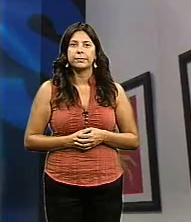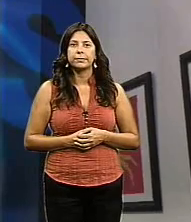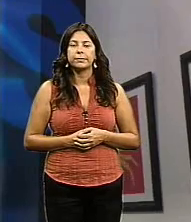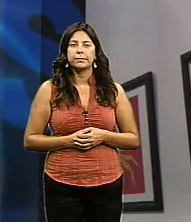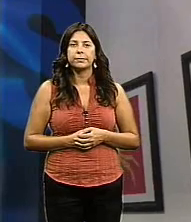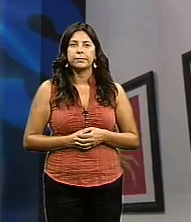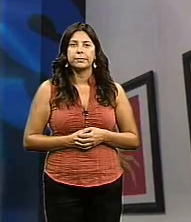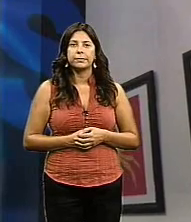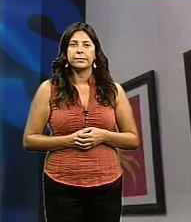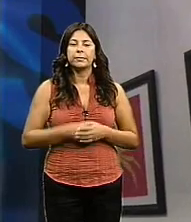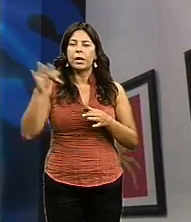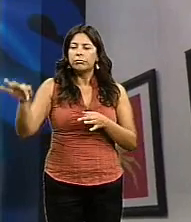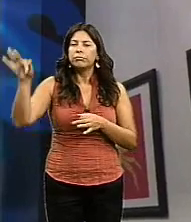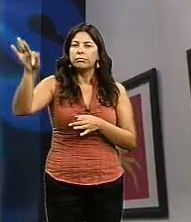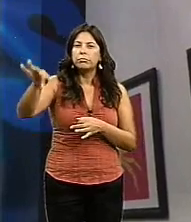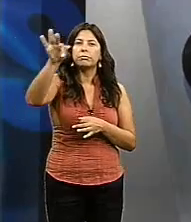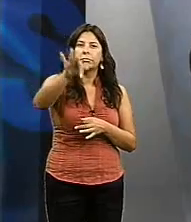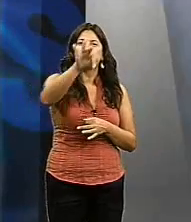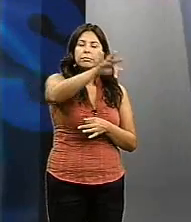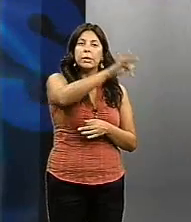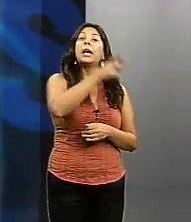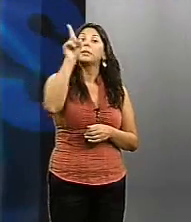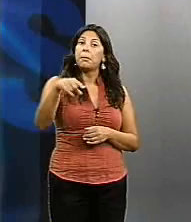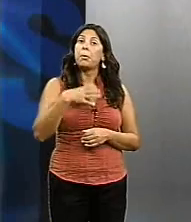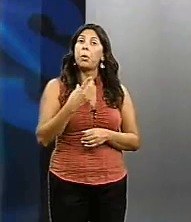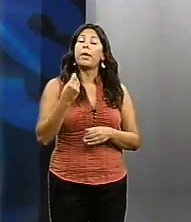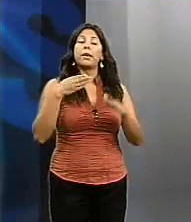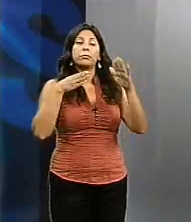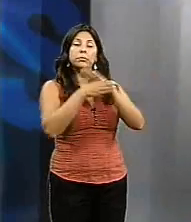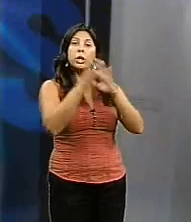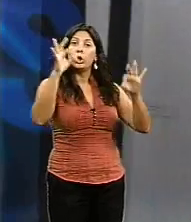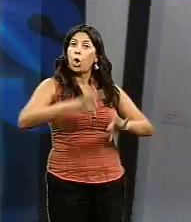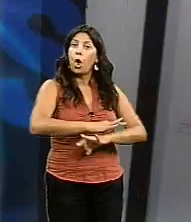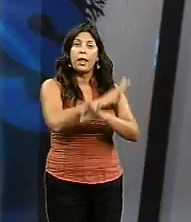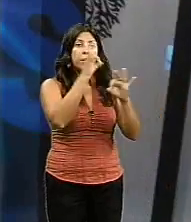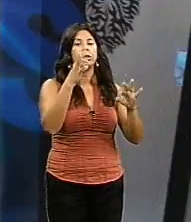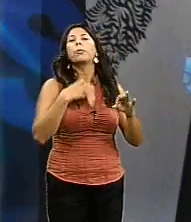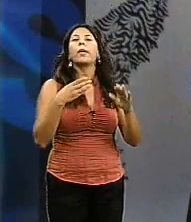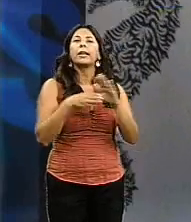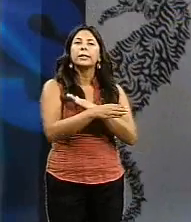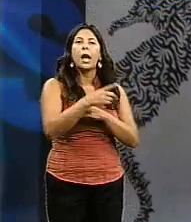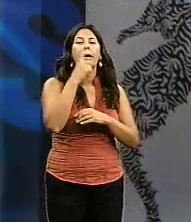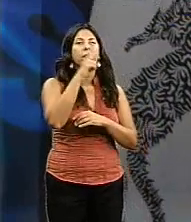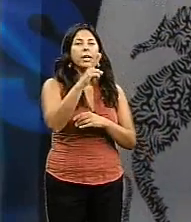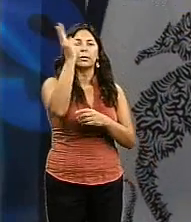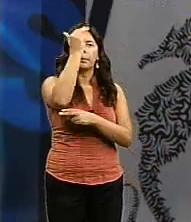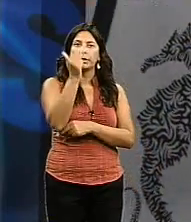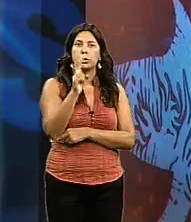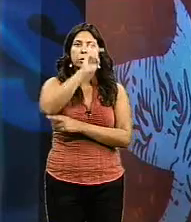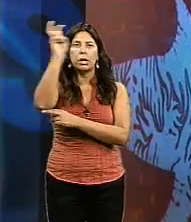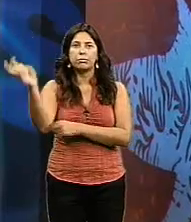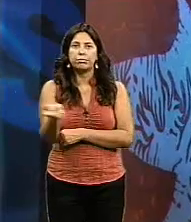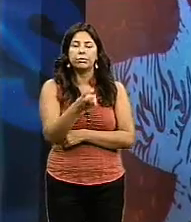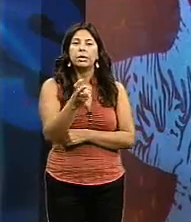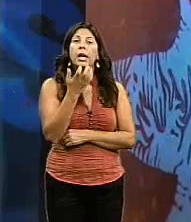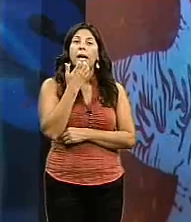Mientras todas estas actuaciones se sucedían, también existía la posibilidad durante toda la noche de disfrutar de las artes plásticas. Espacios como